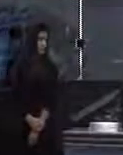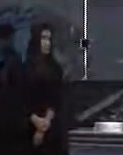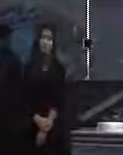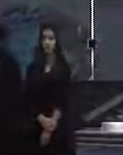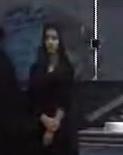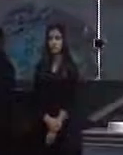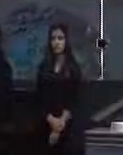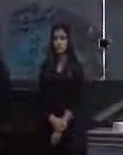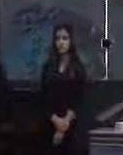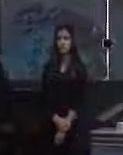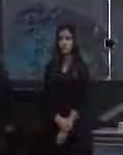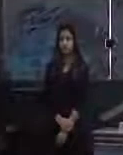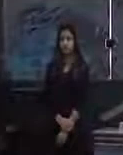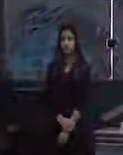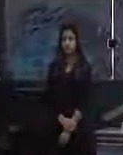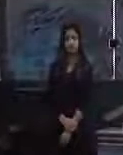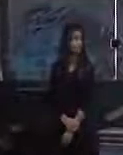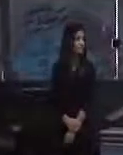expediente?